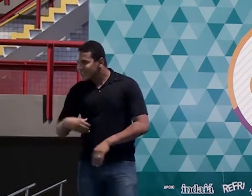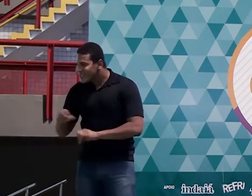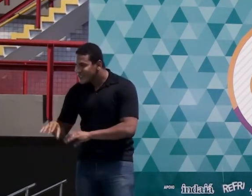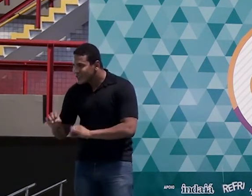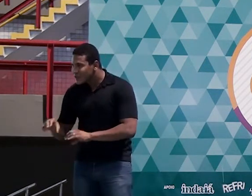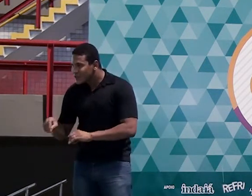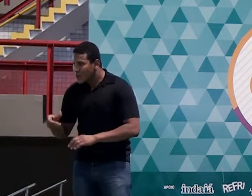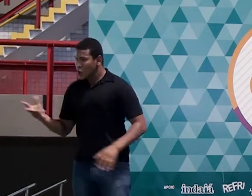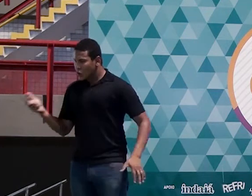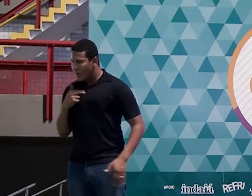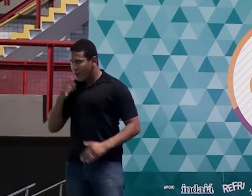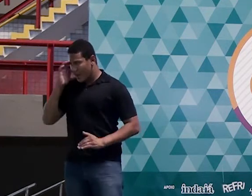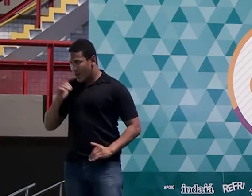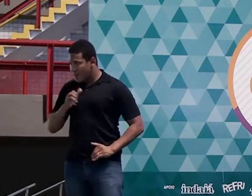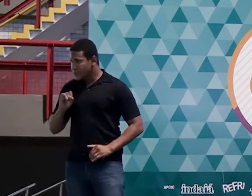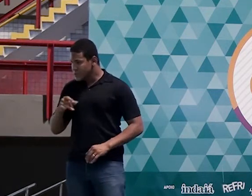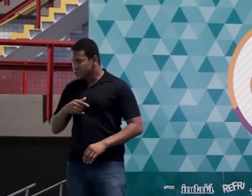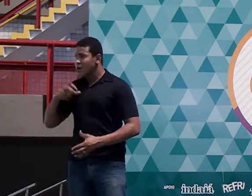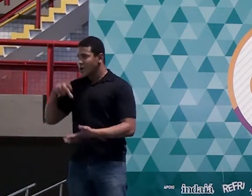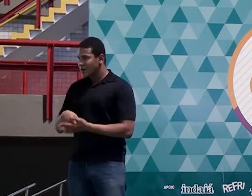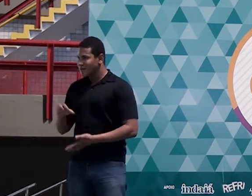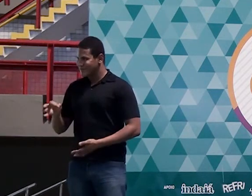Vadiagem